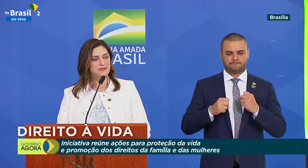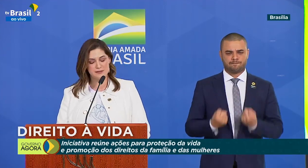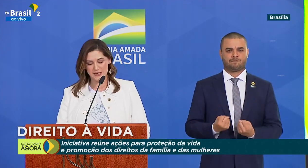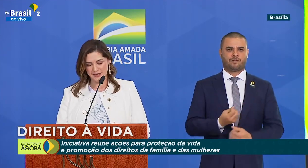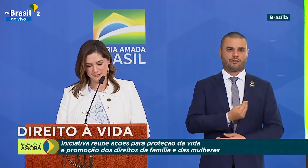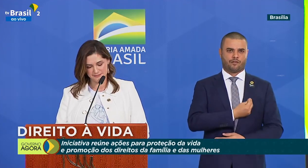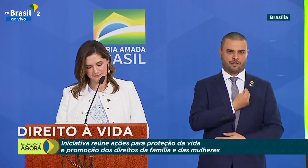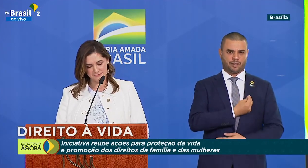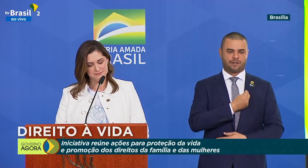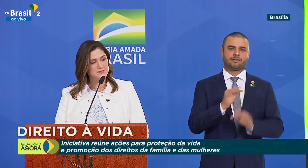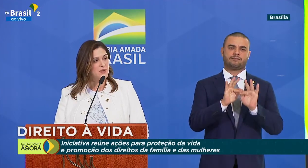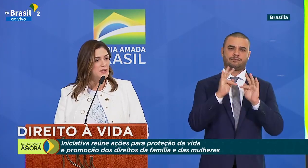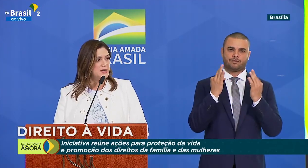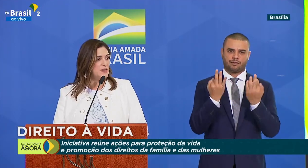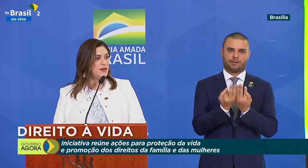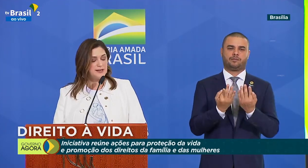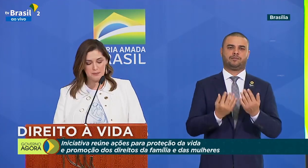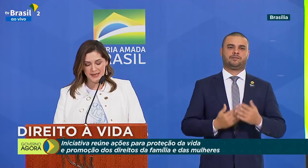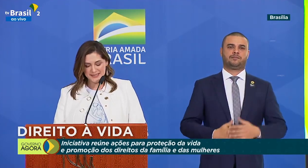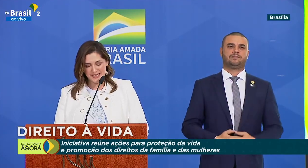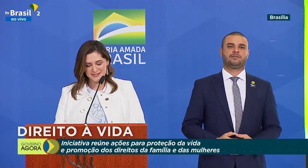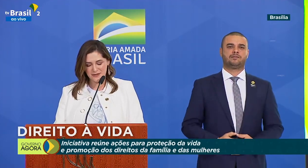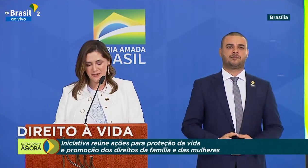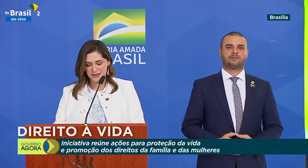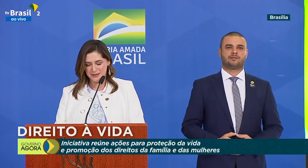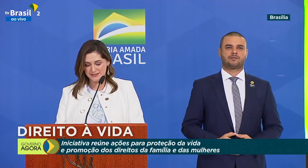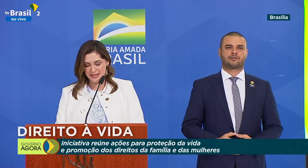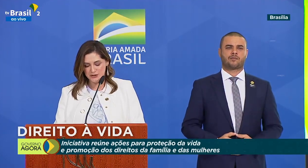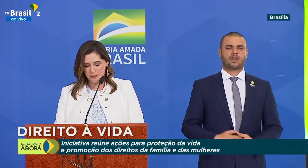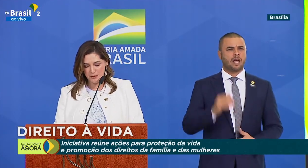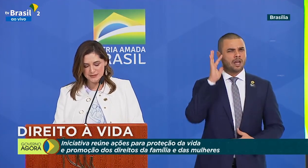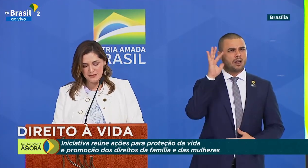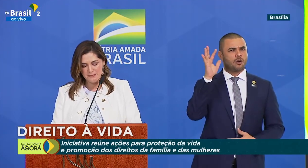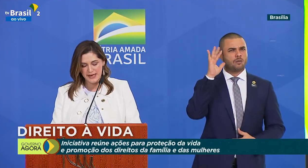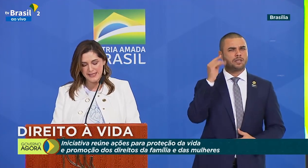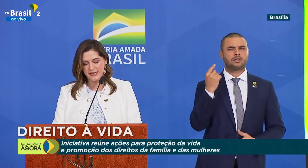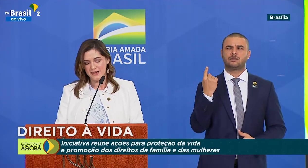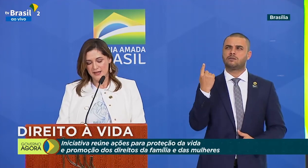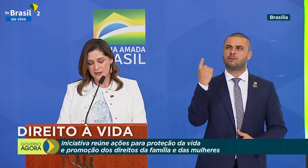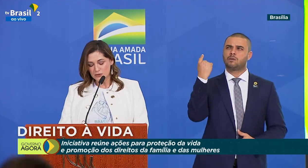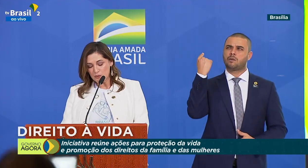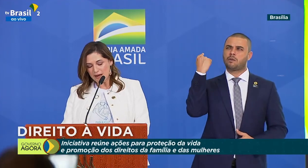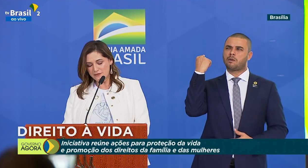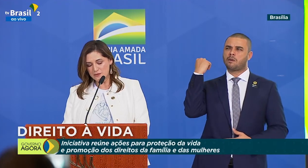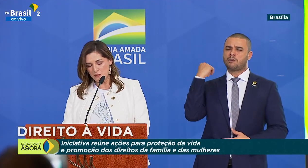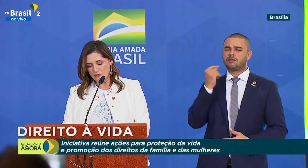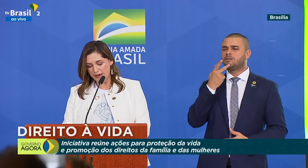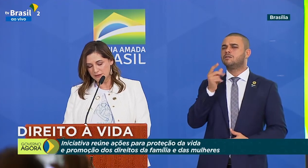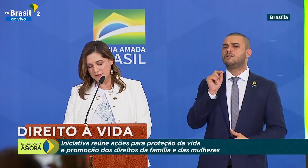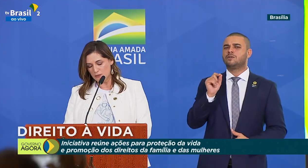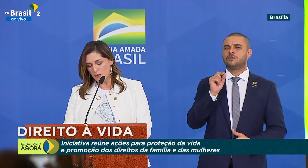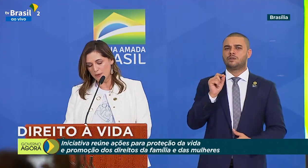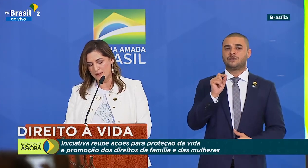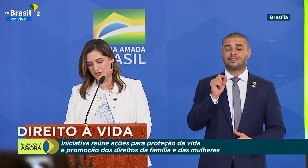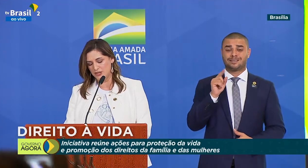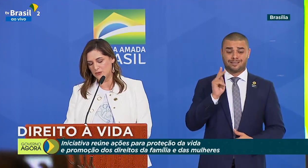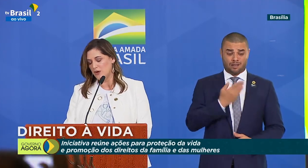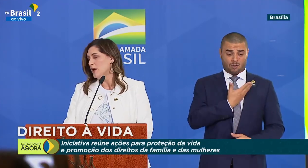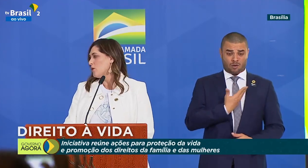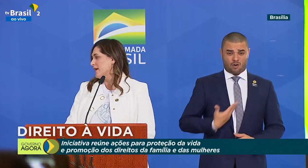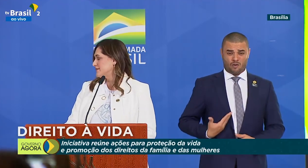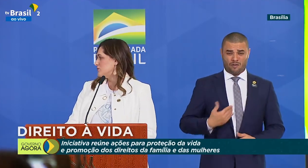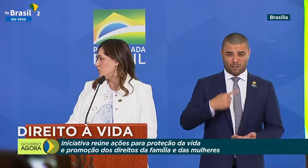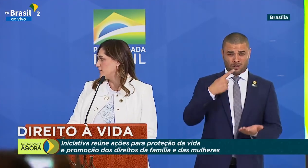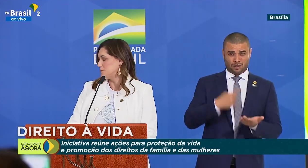e da família o e olhando para trás agora Presidente eu posso afirmar que nunca vi um governo tão